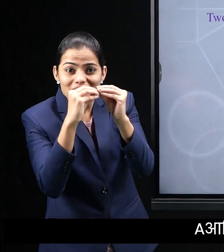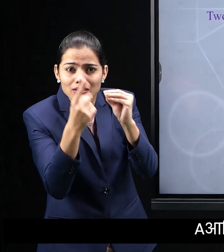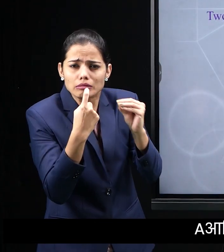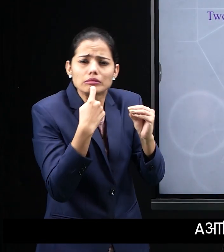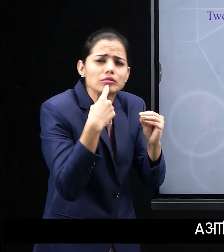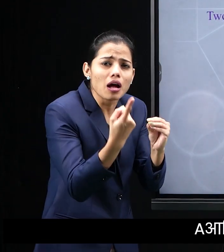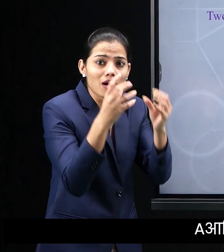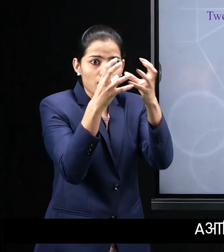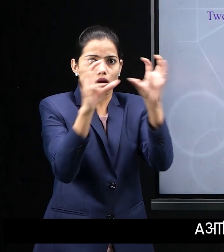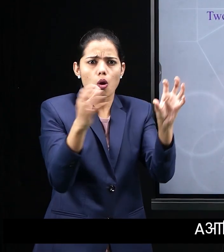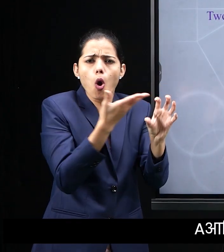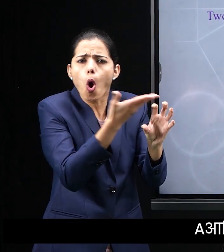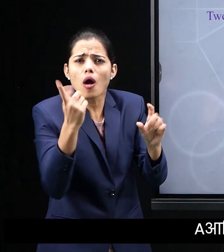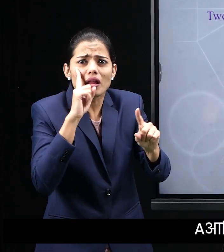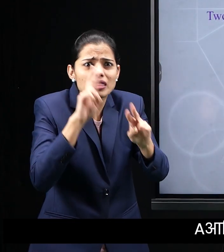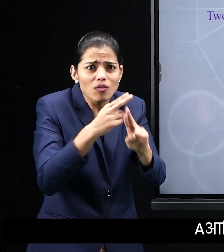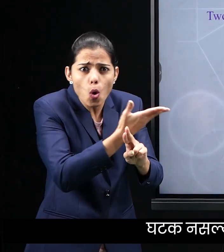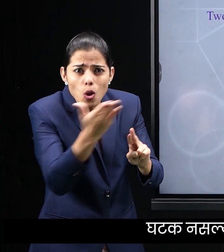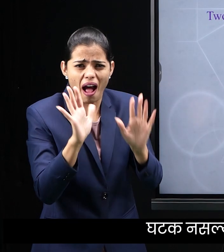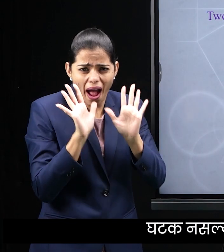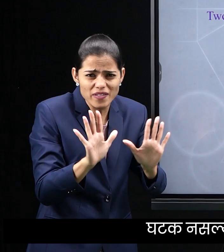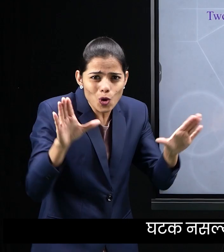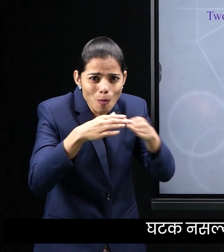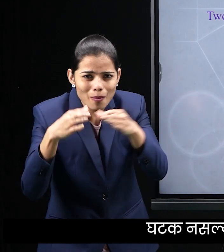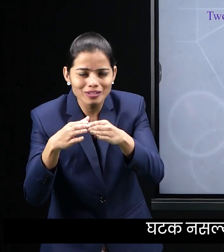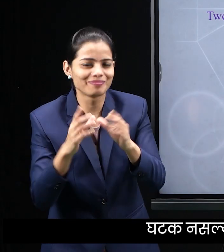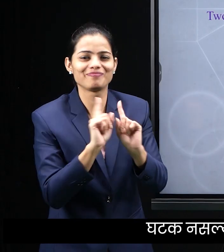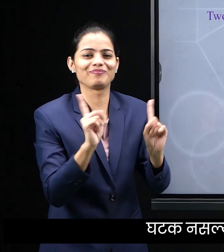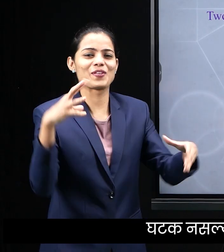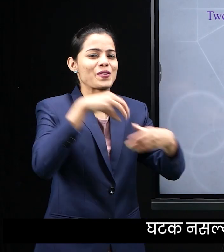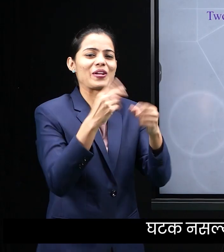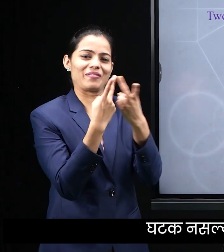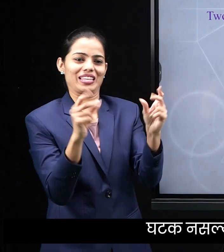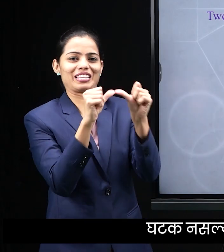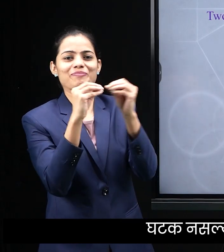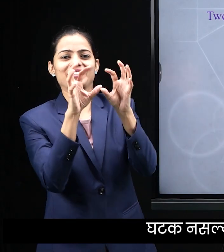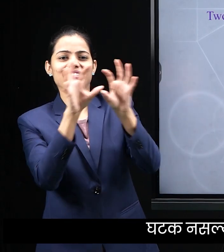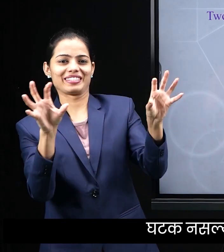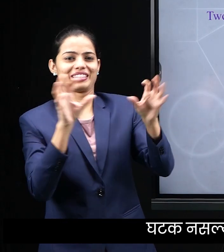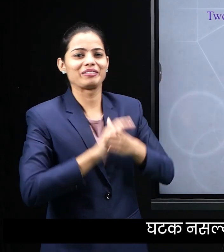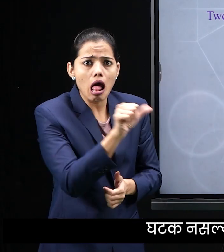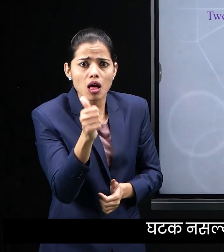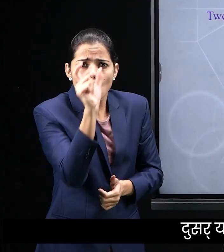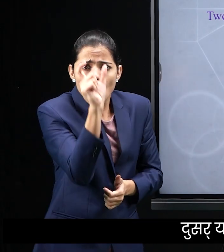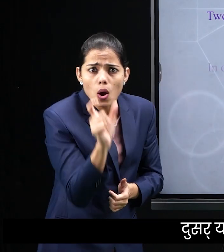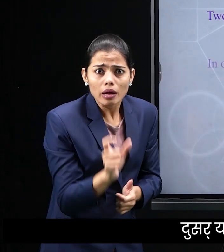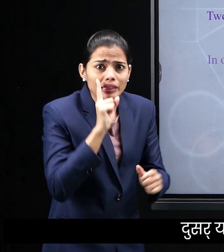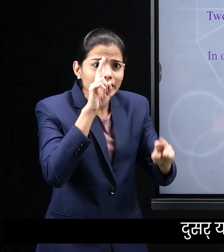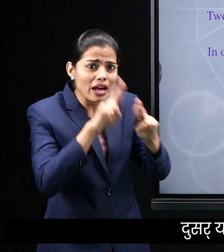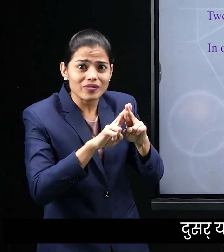दोनों संचामध्ये समान घटक नसल्यास ते विसंगत आहेत असे म्हटले जाते. दुसरा या शब्दात जर